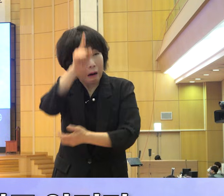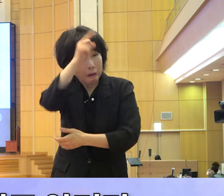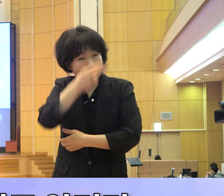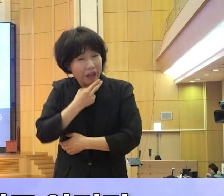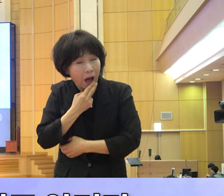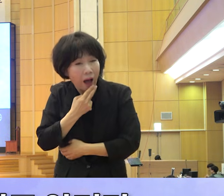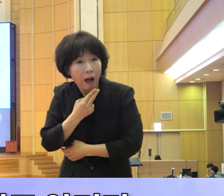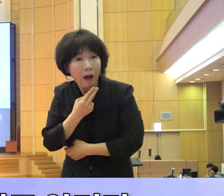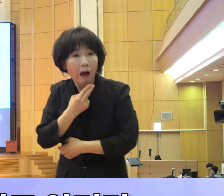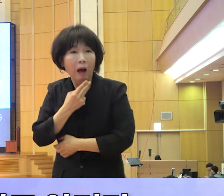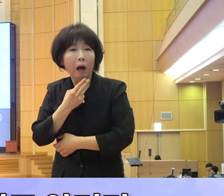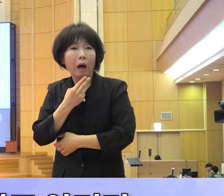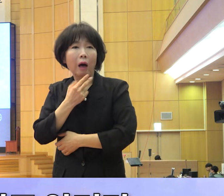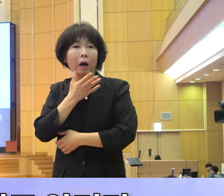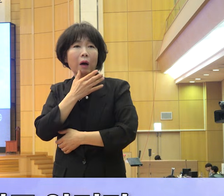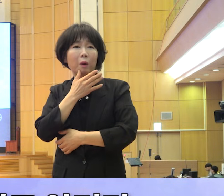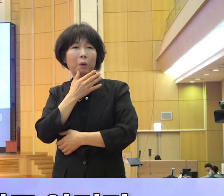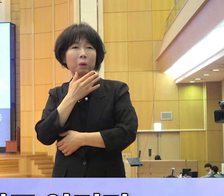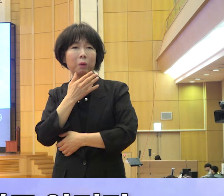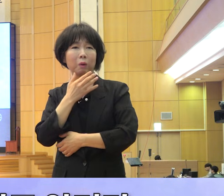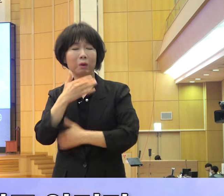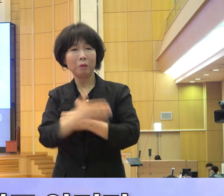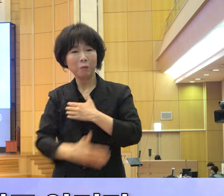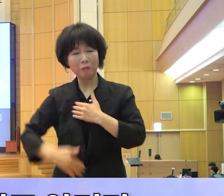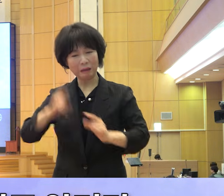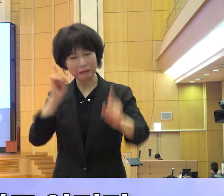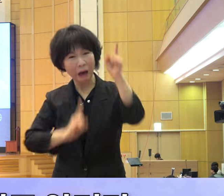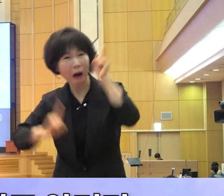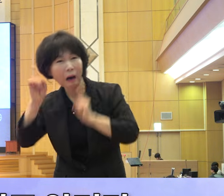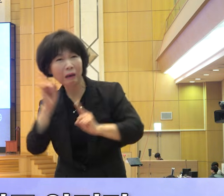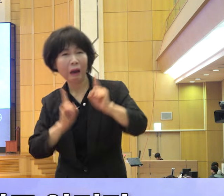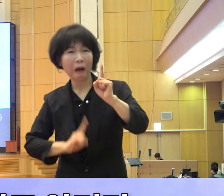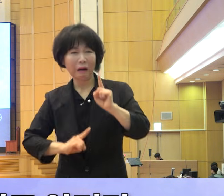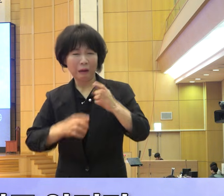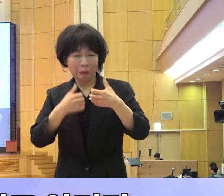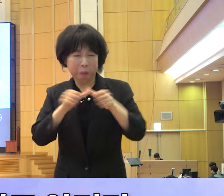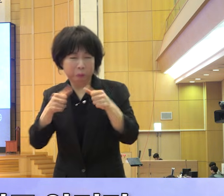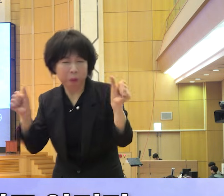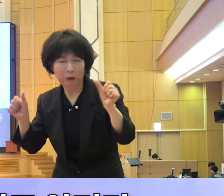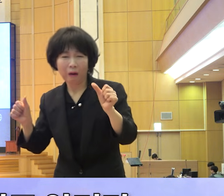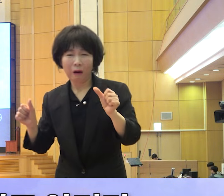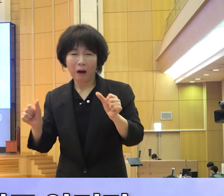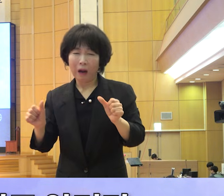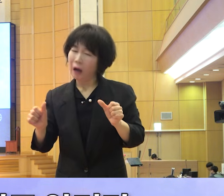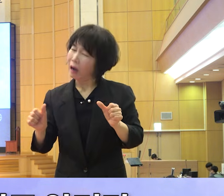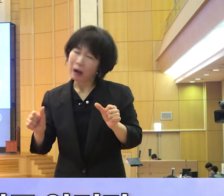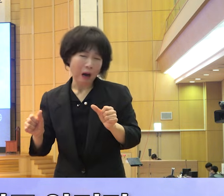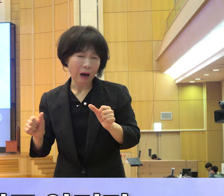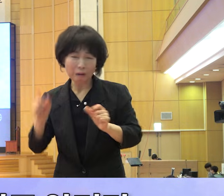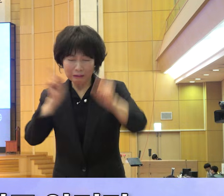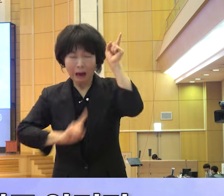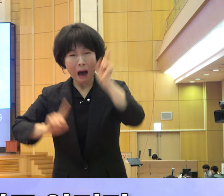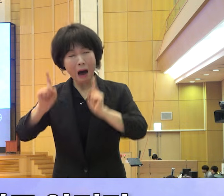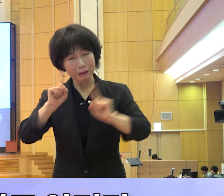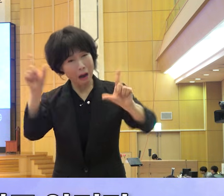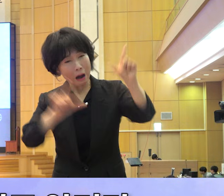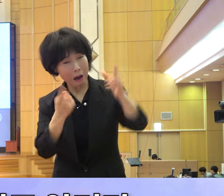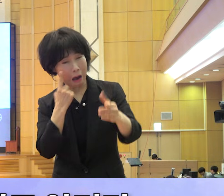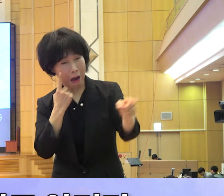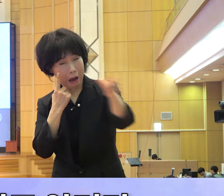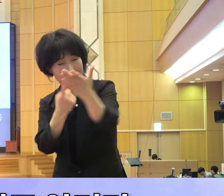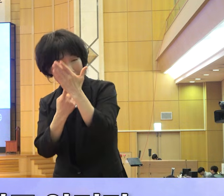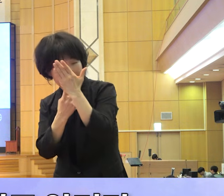없이 상한 것과 터진 것과 새로 맞은 흔적뿐이거늘